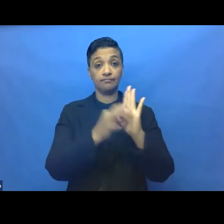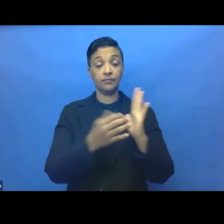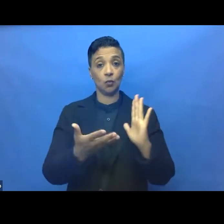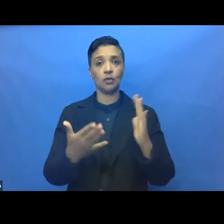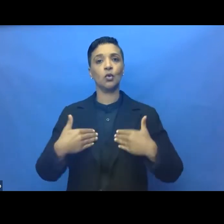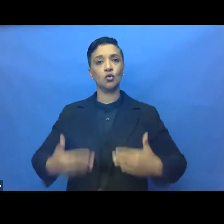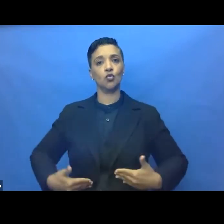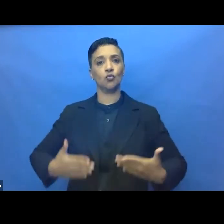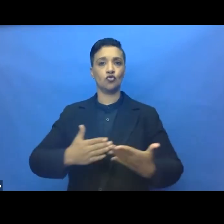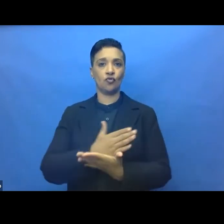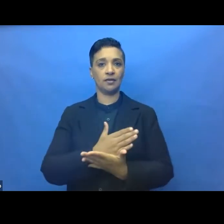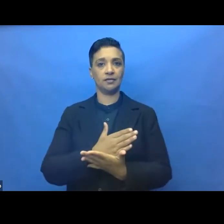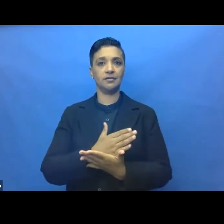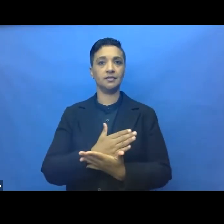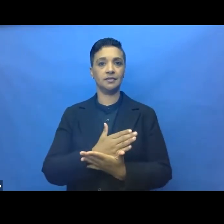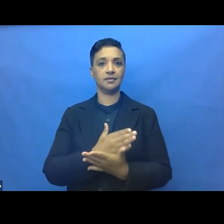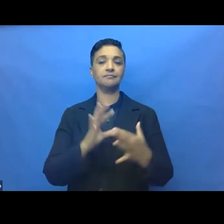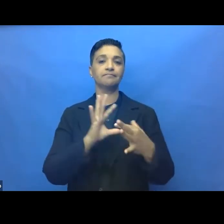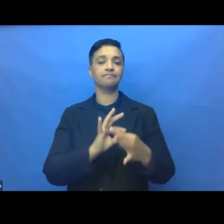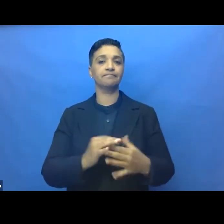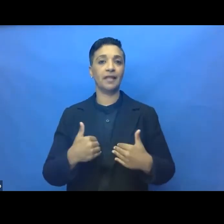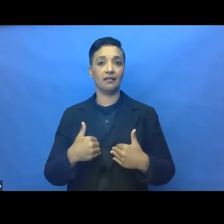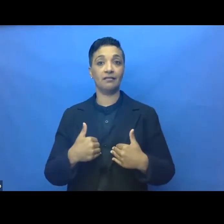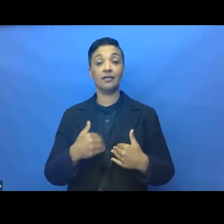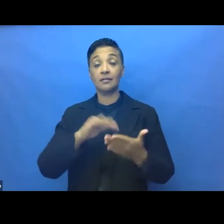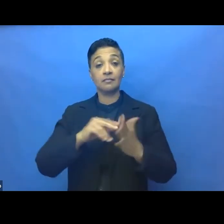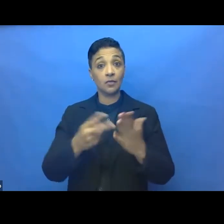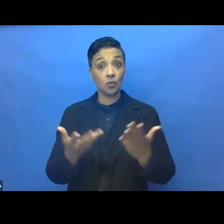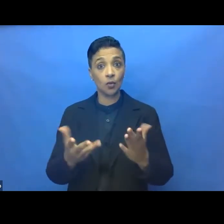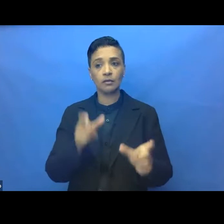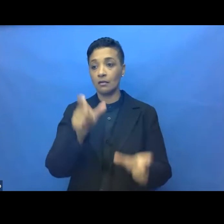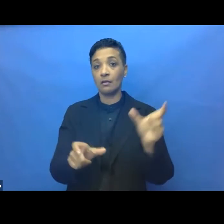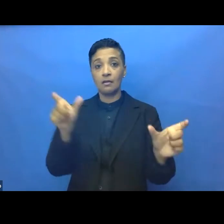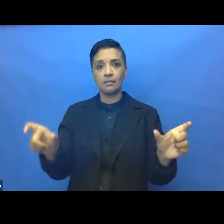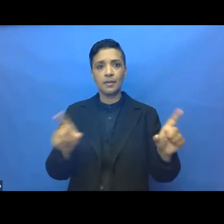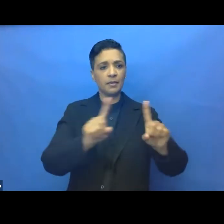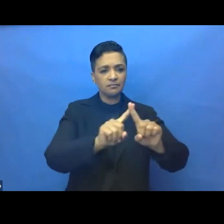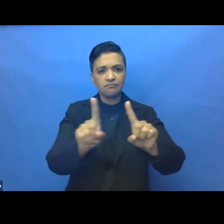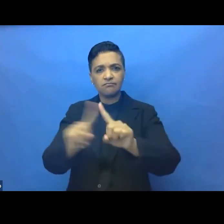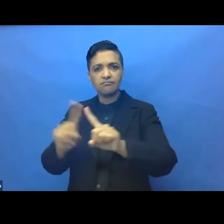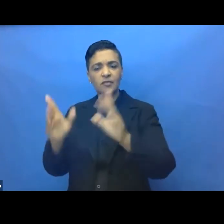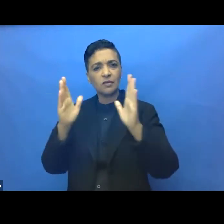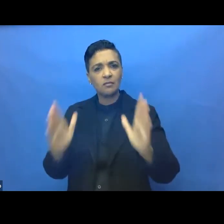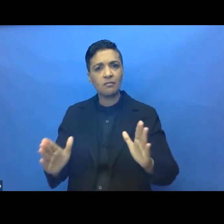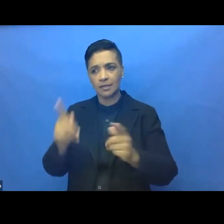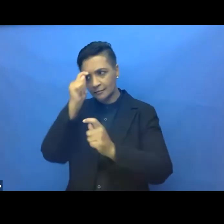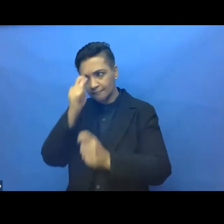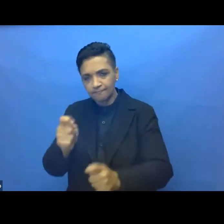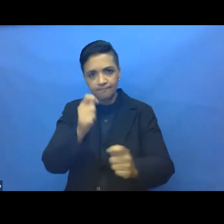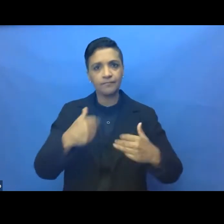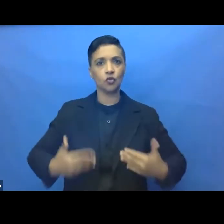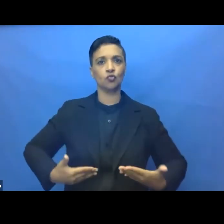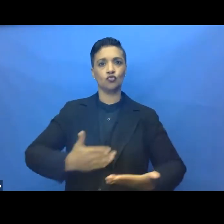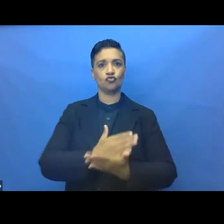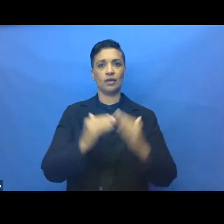internationale parce que tout ce travail est basé sur les droits humains. Tout le monde doit jouir